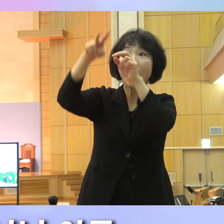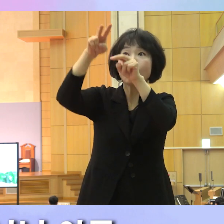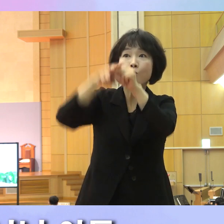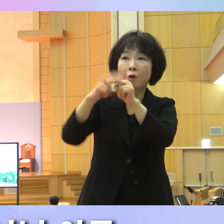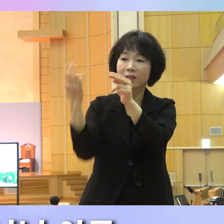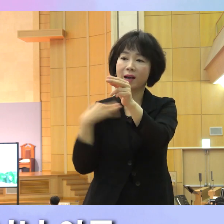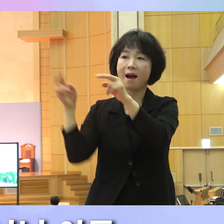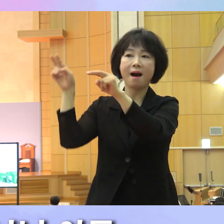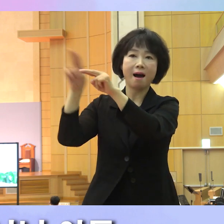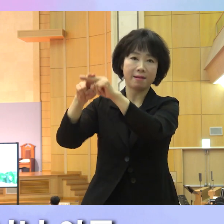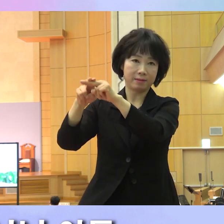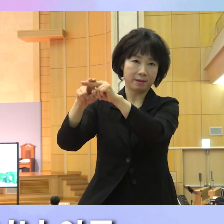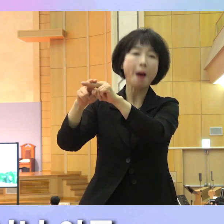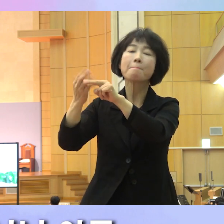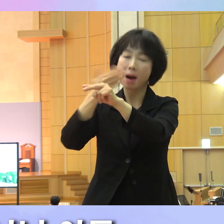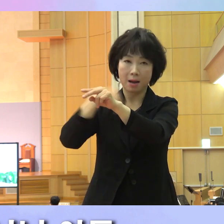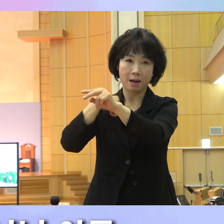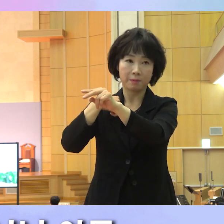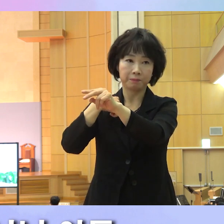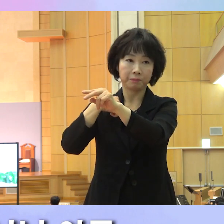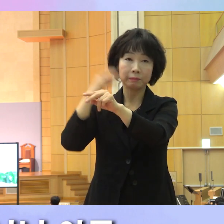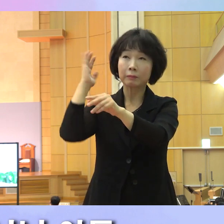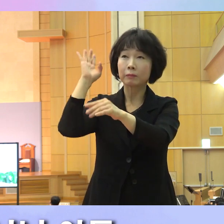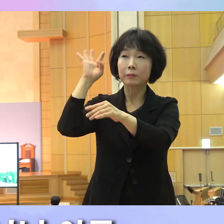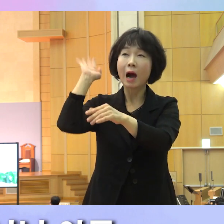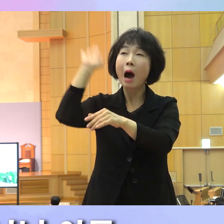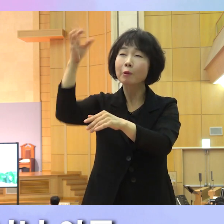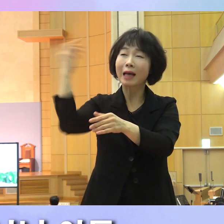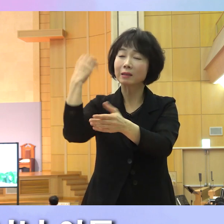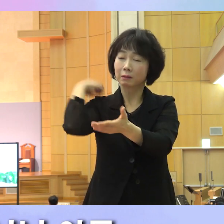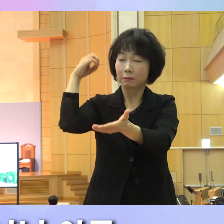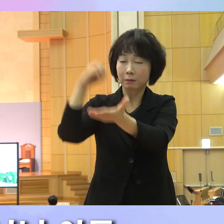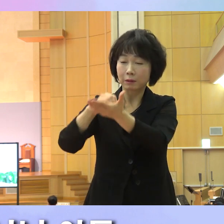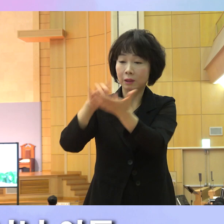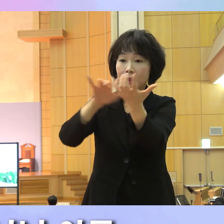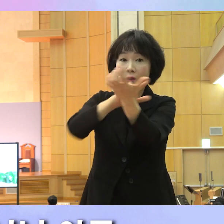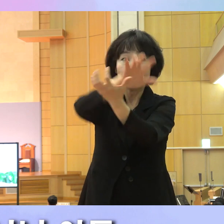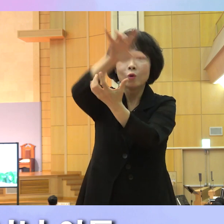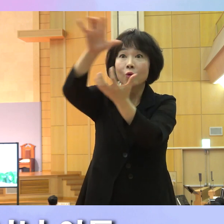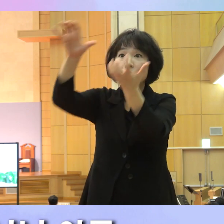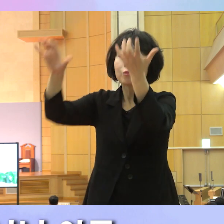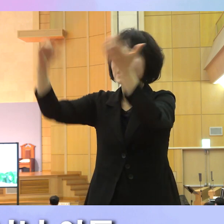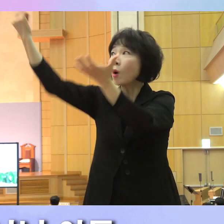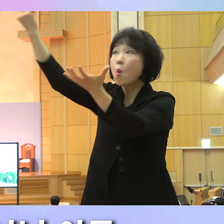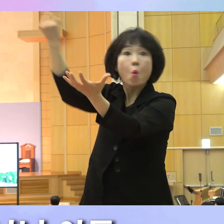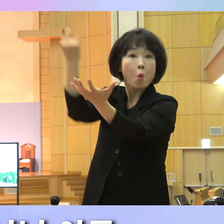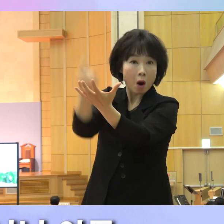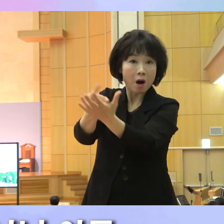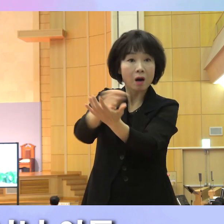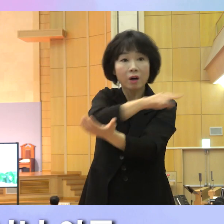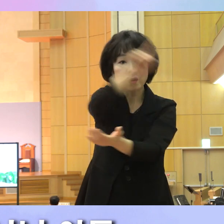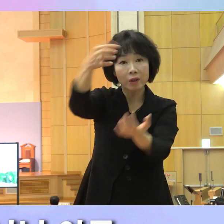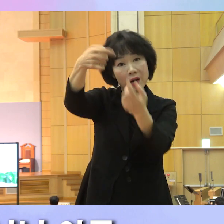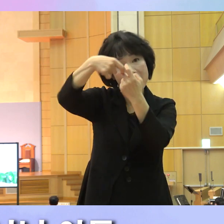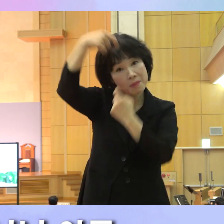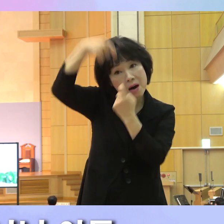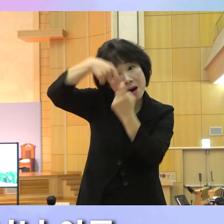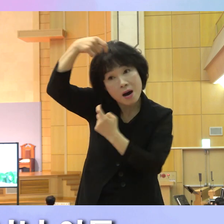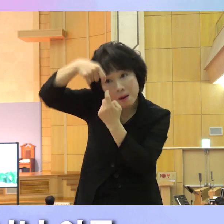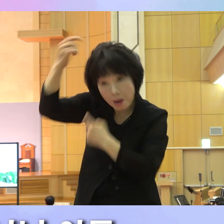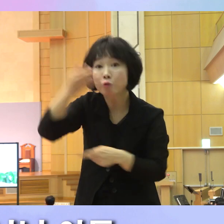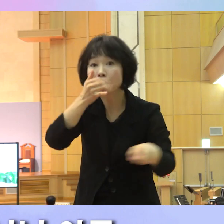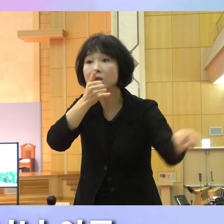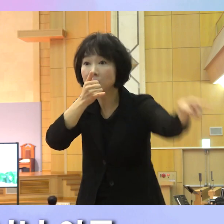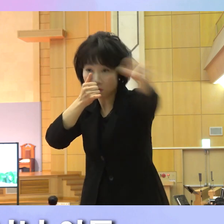앉았다가 구름 타고 다시 오는 것을 볼 것이다. 예수님이 죽었다가